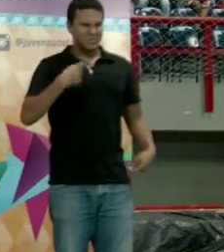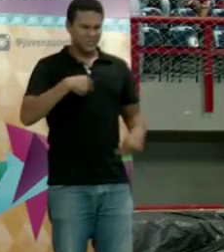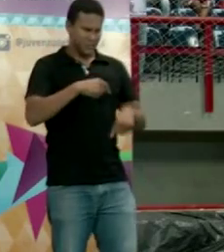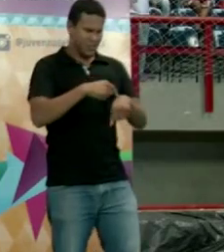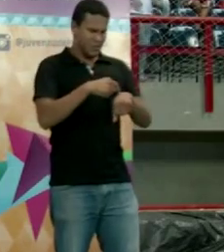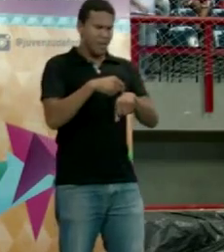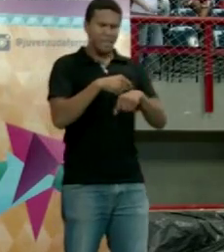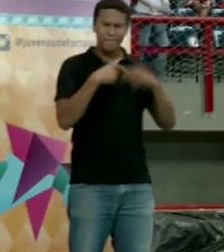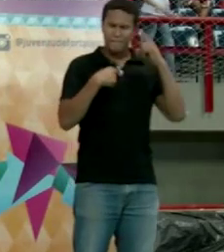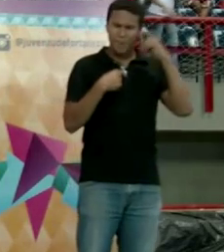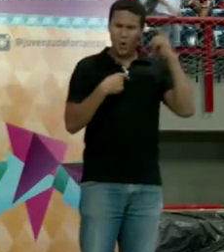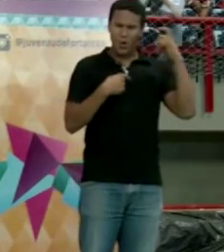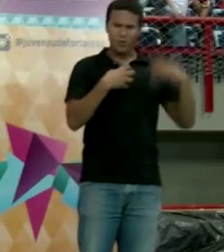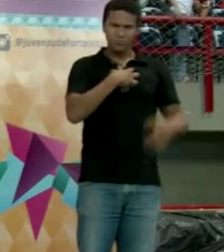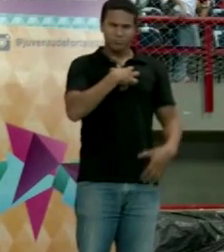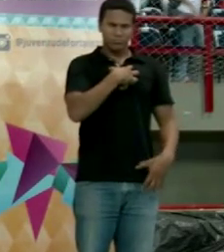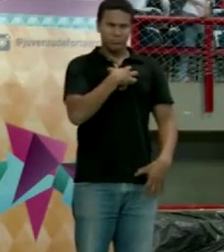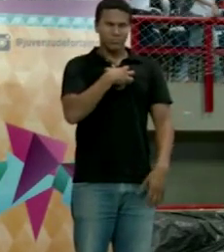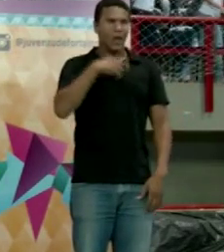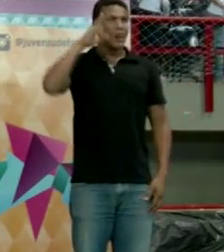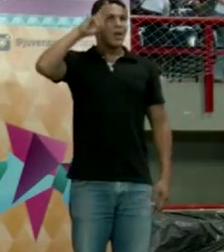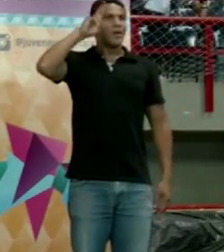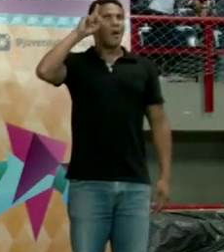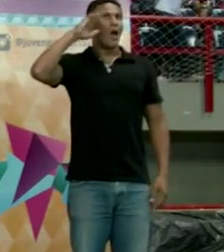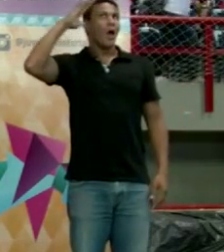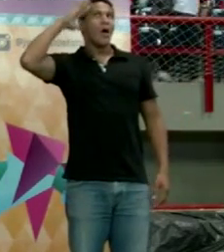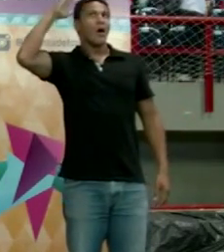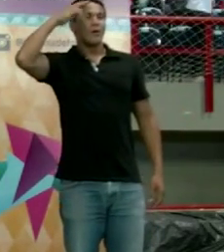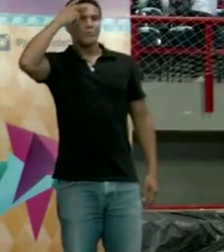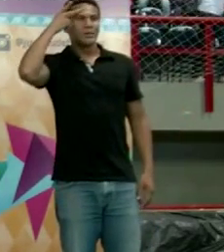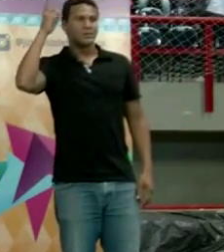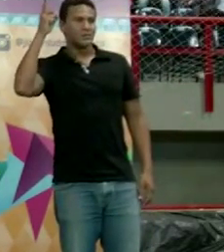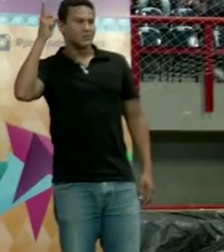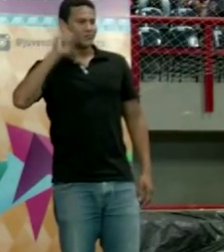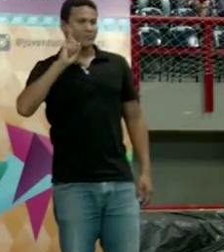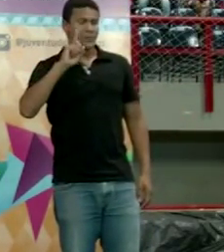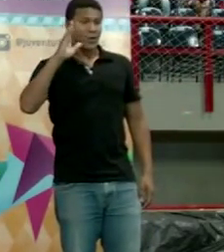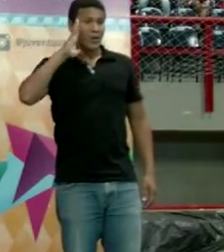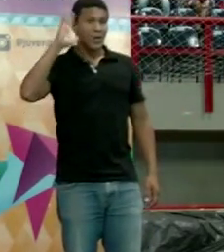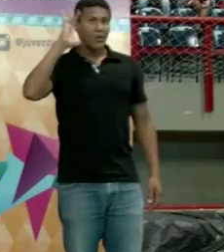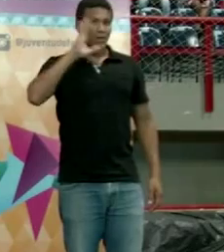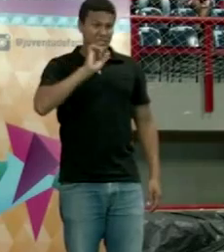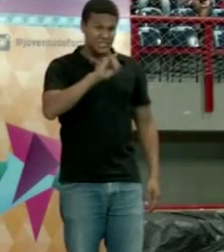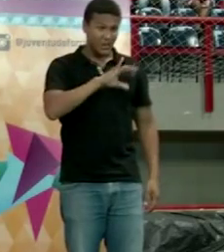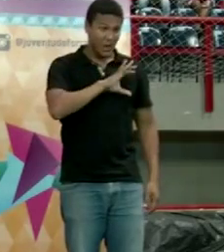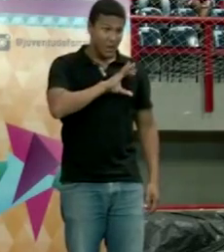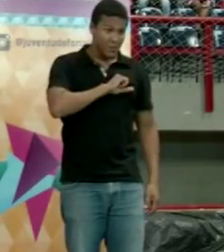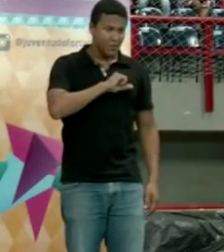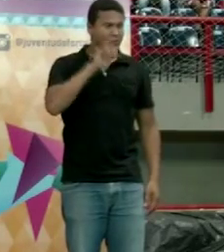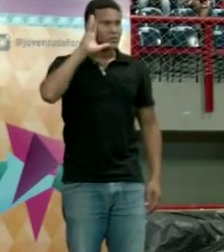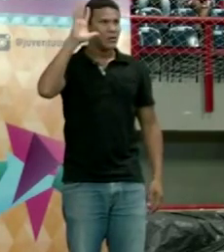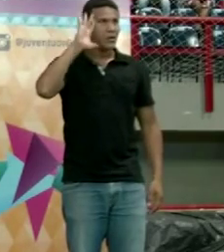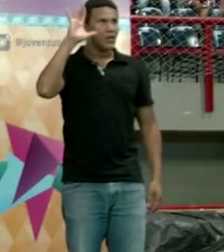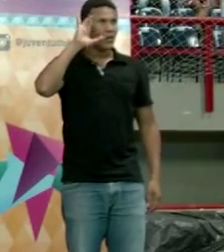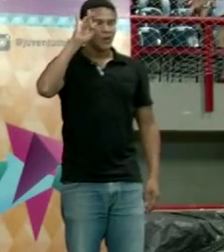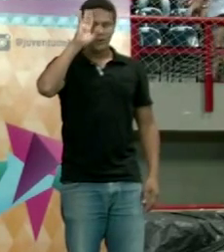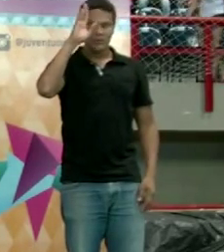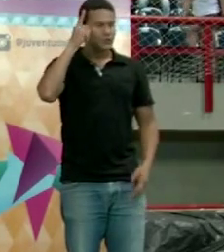é involuntário. Então a mesma coisa tem que ser com o Enem. Você não pode pensar em outra